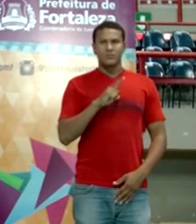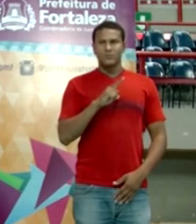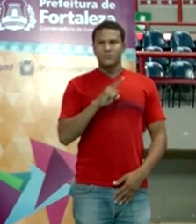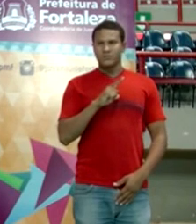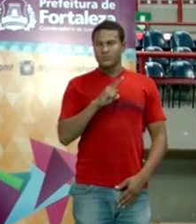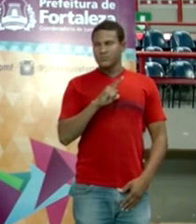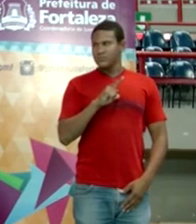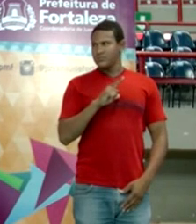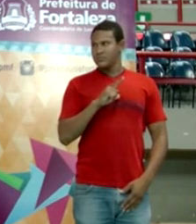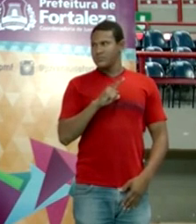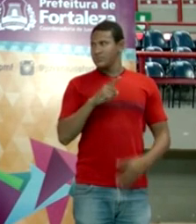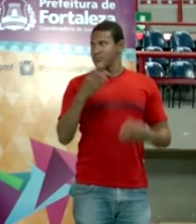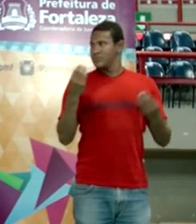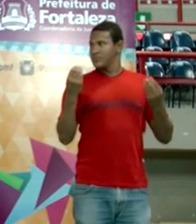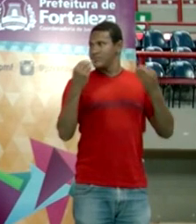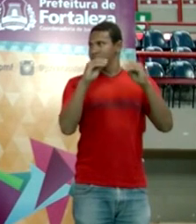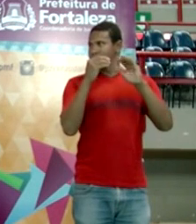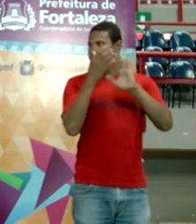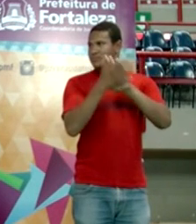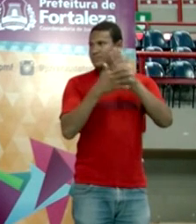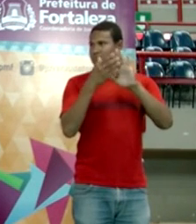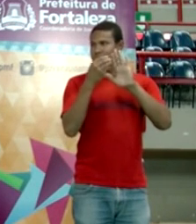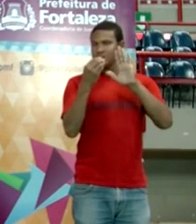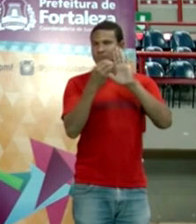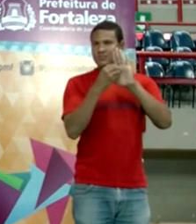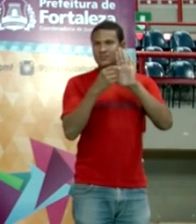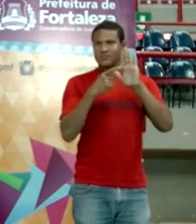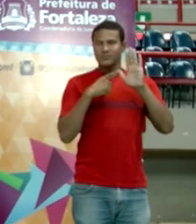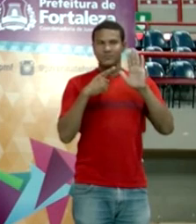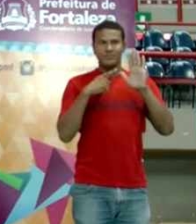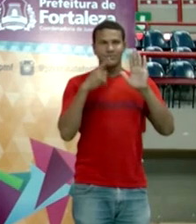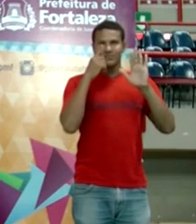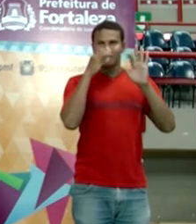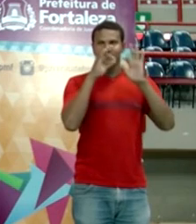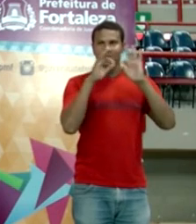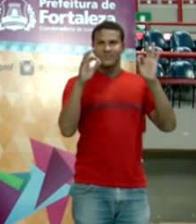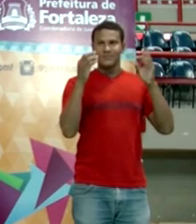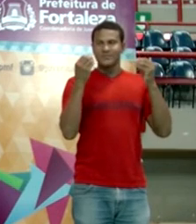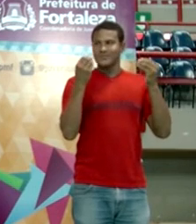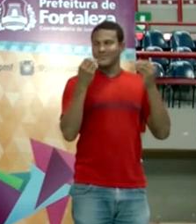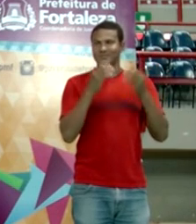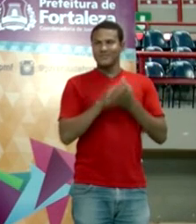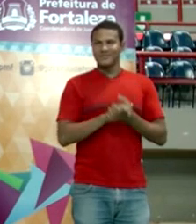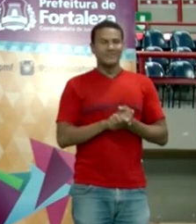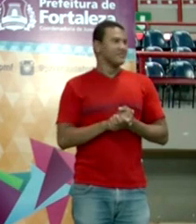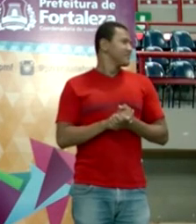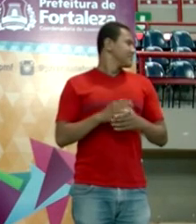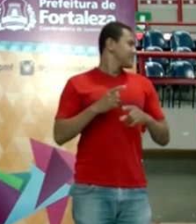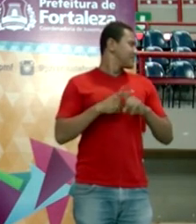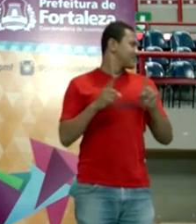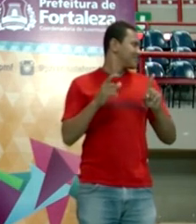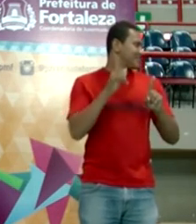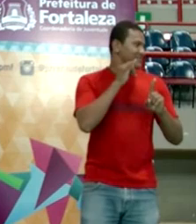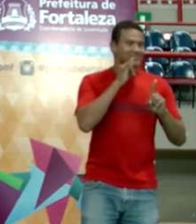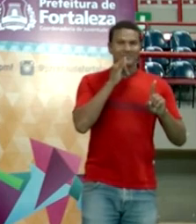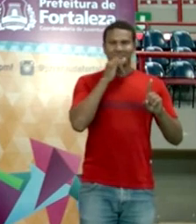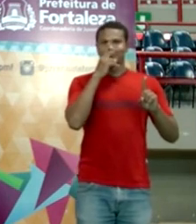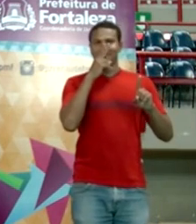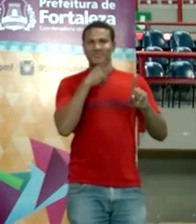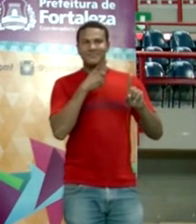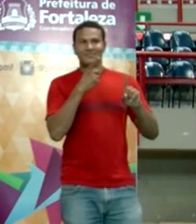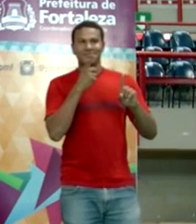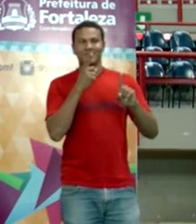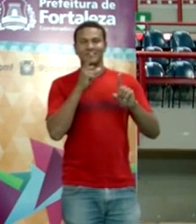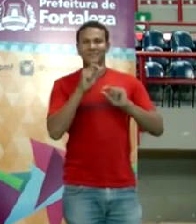Machine, no qual descrevia uma máquina de ler livros, montada para girar